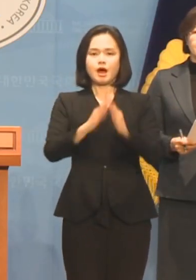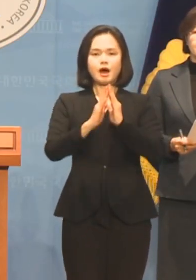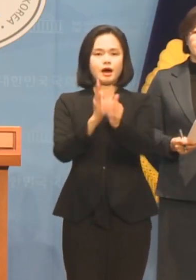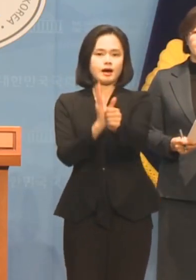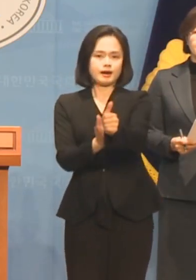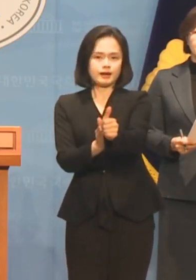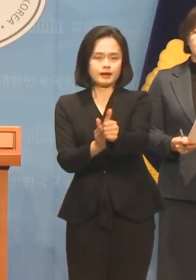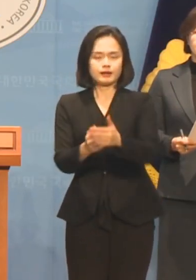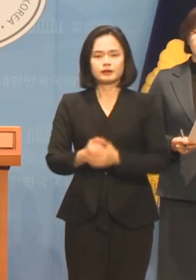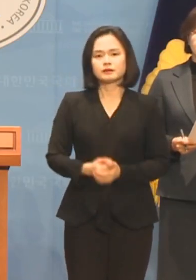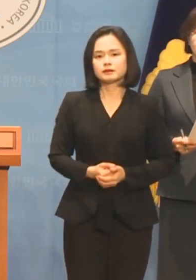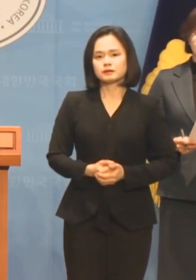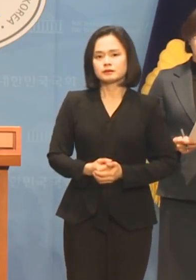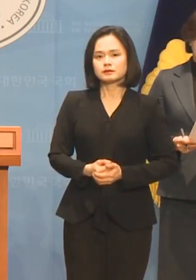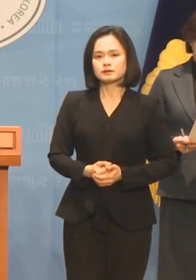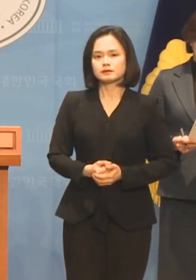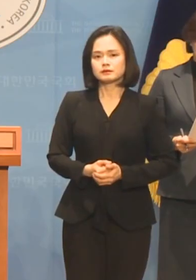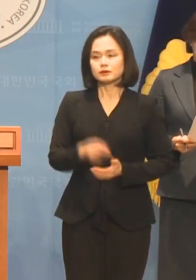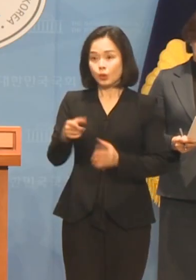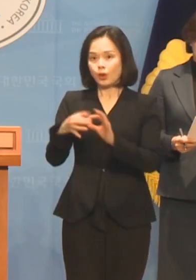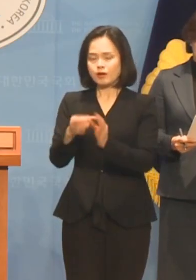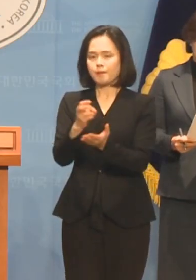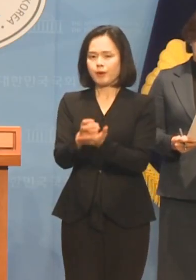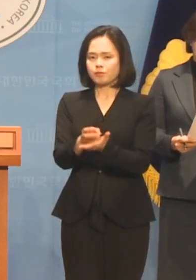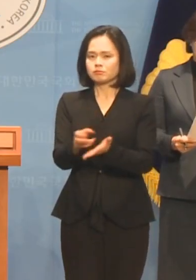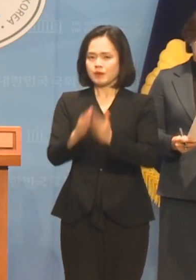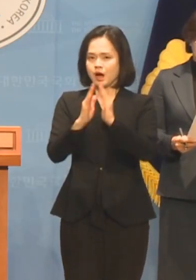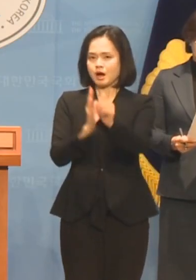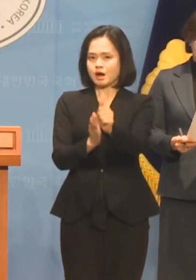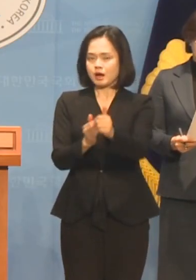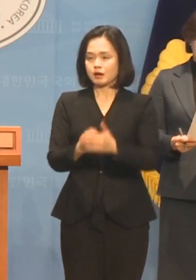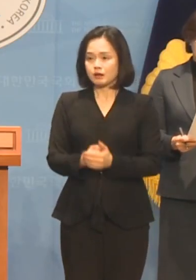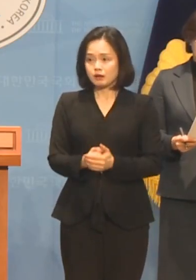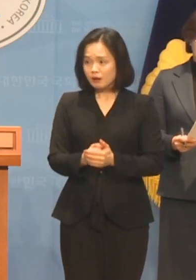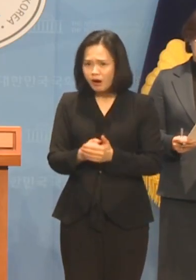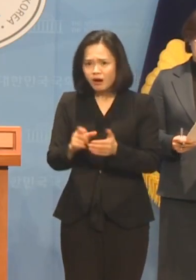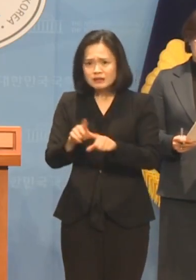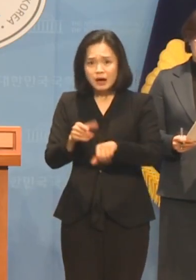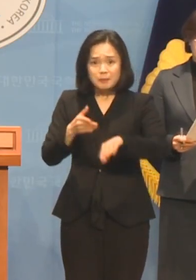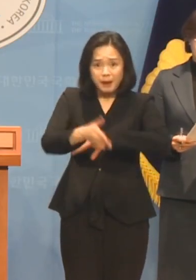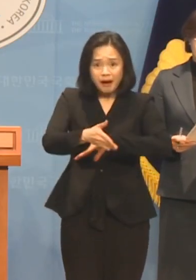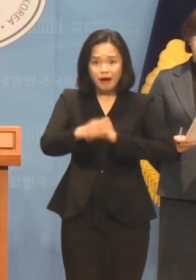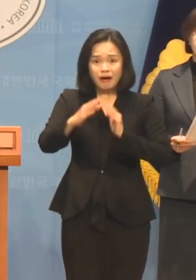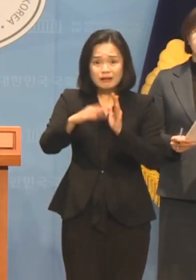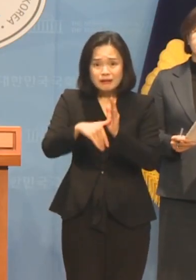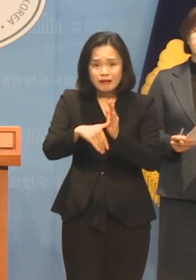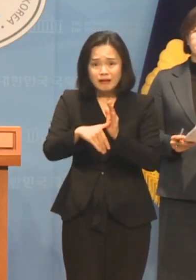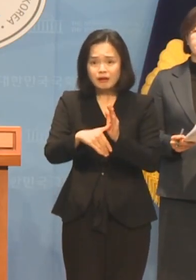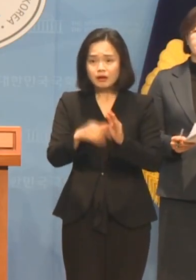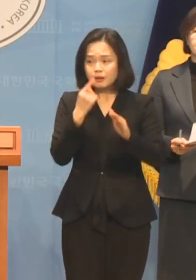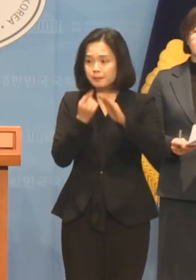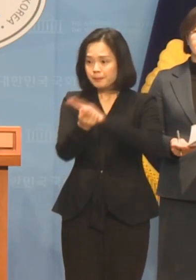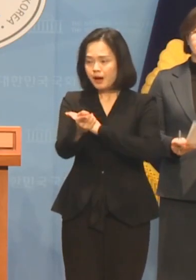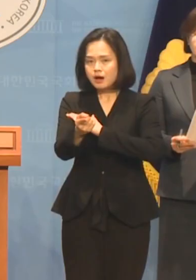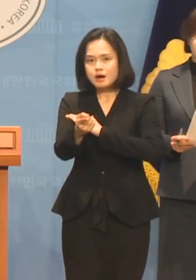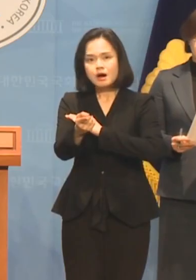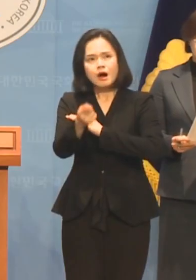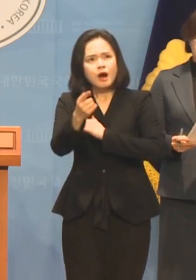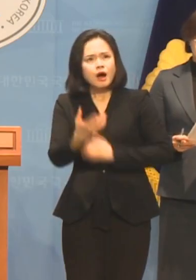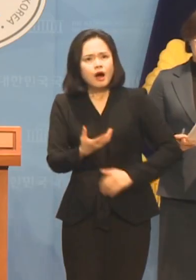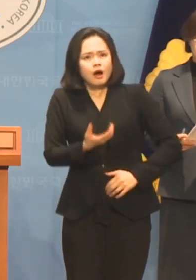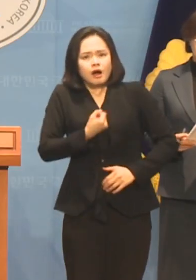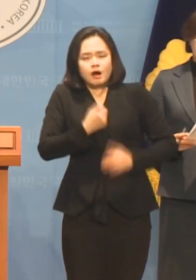마련해야 합니다. 시기를 늦추면 이미 비상계엄을 직접 경험하고 트라우마가 있었던 우리